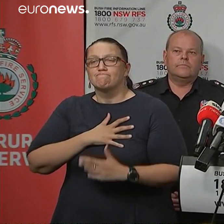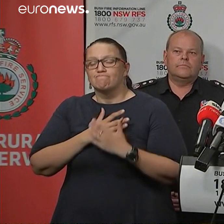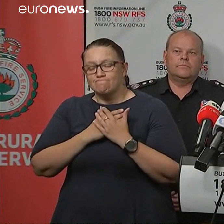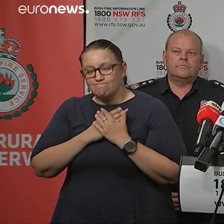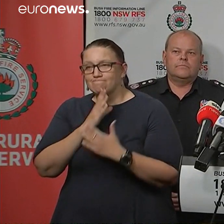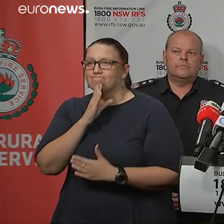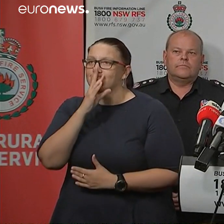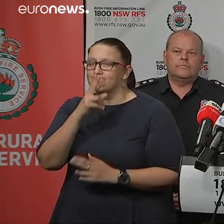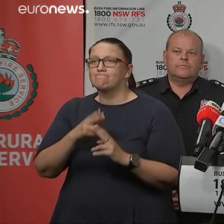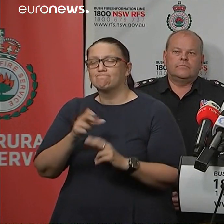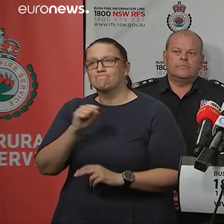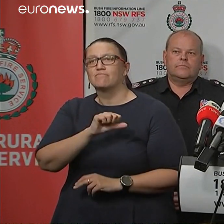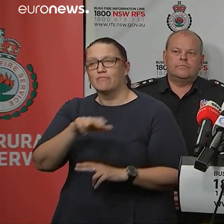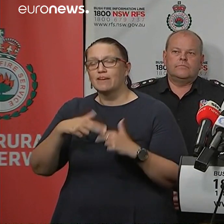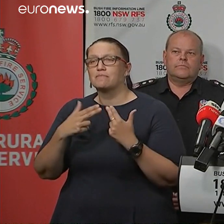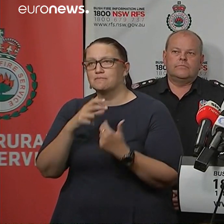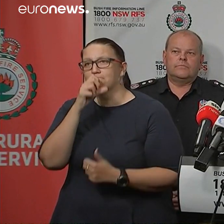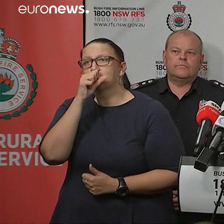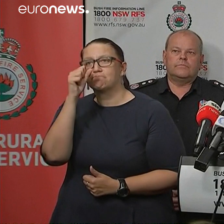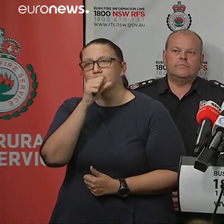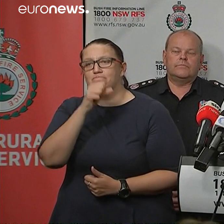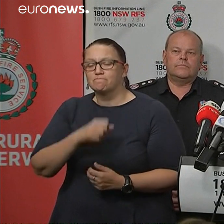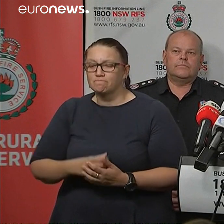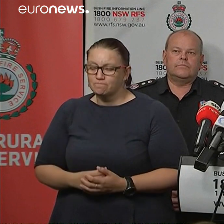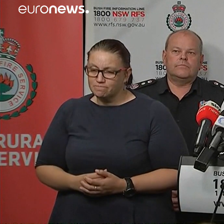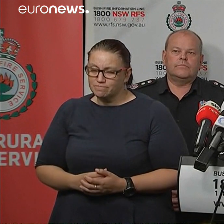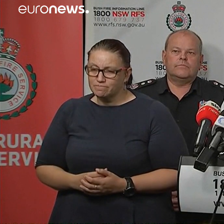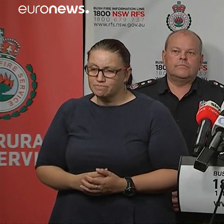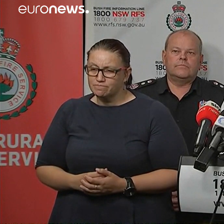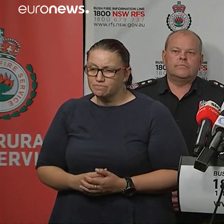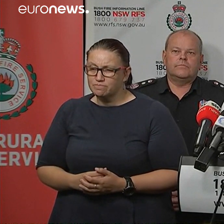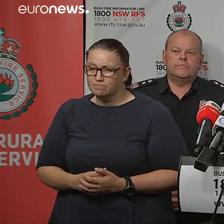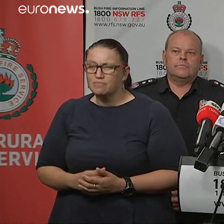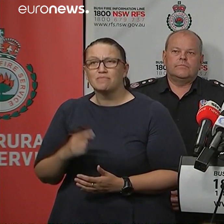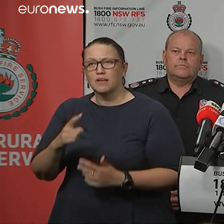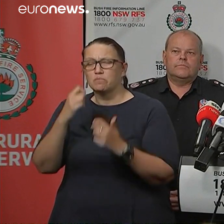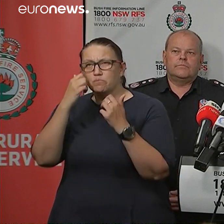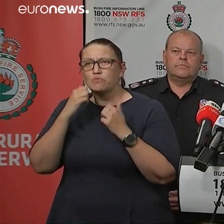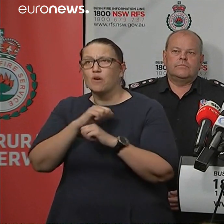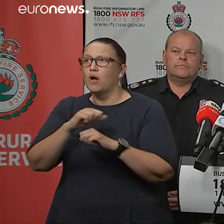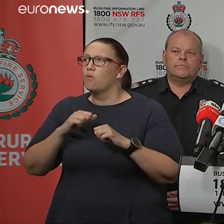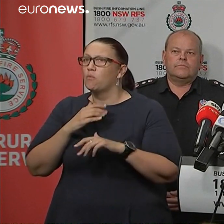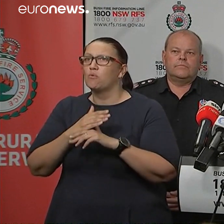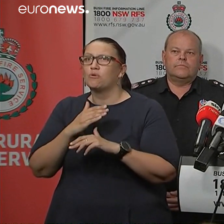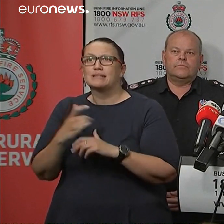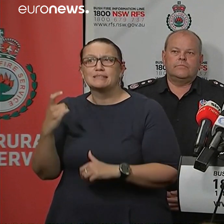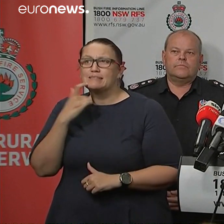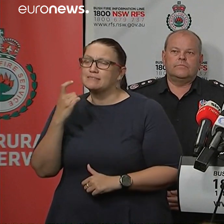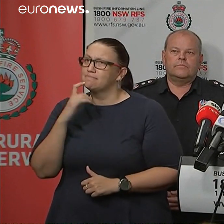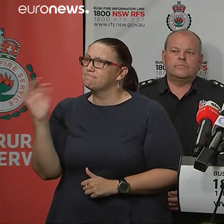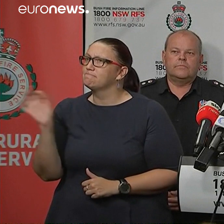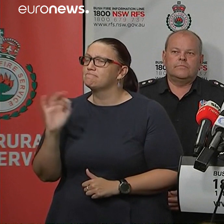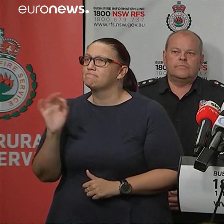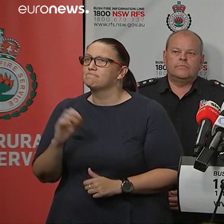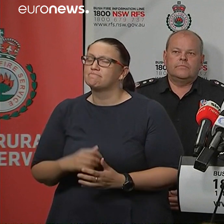Dies zeigt, wie gefährlich die laufenden Arbeiten sind, und das macht auch deutlich, unter welchen Umständen unsere Feuerwehrleute hier arbeiten. Allein heute waren